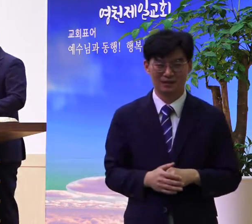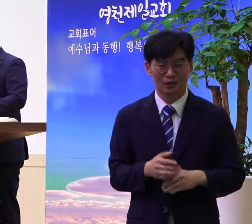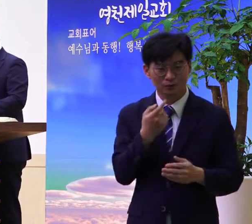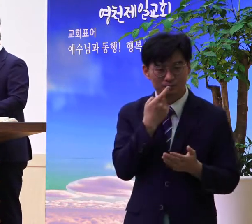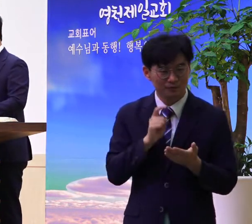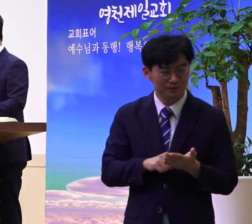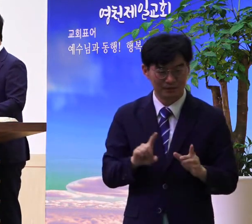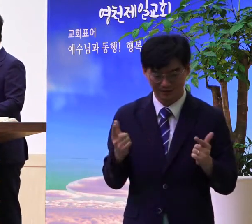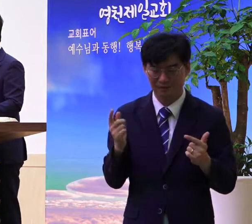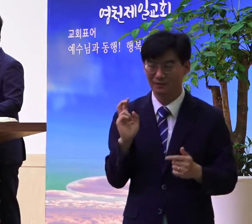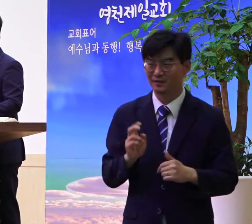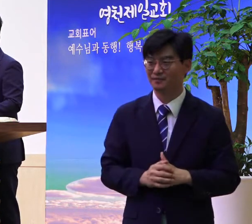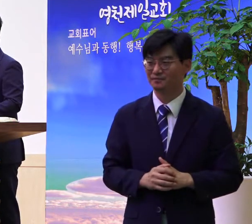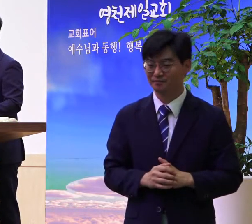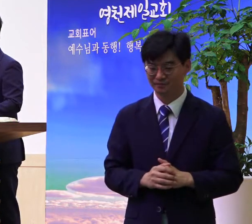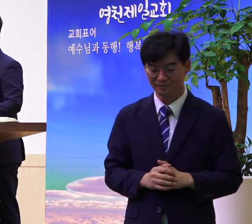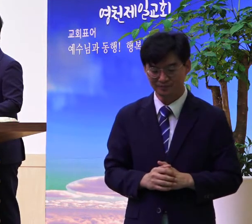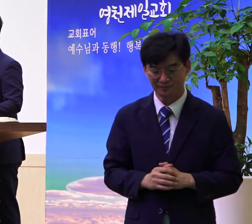생각해 볼 수 있습니다.